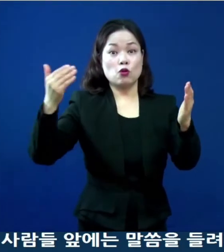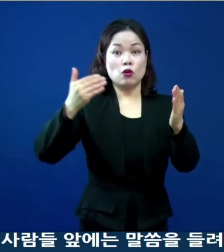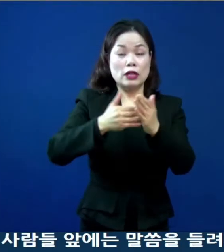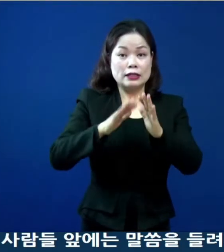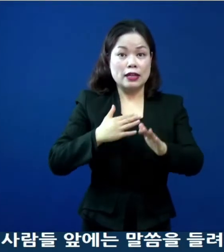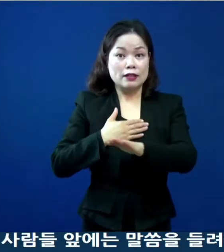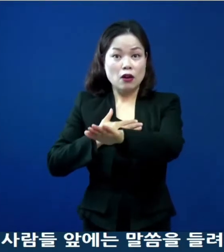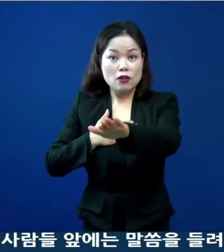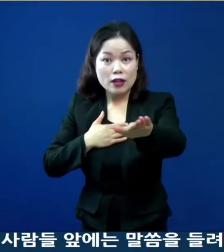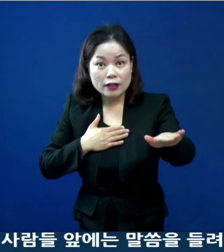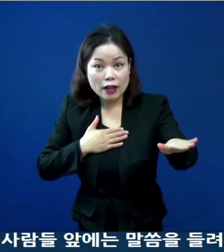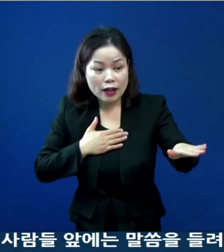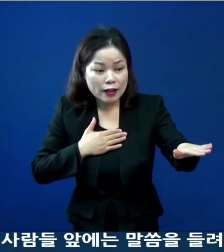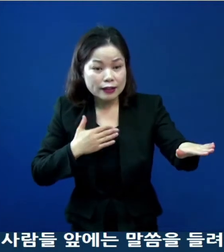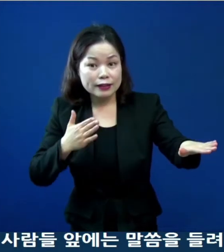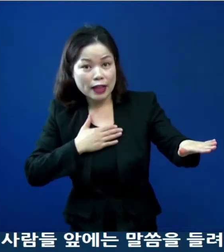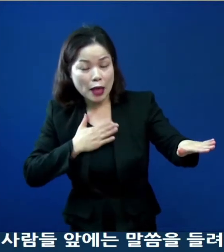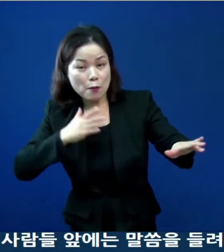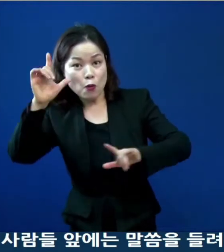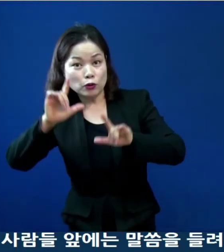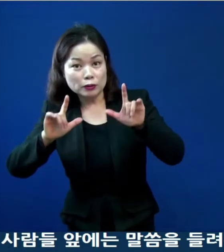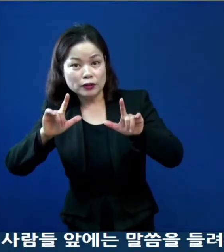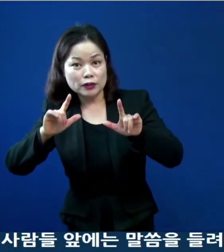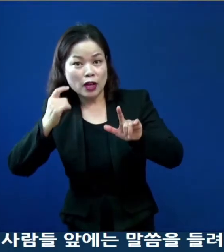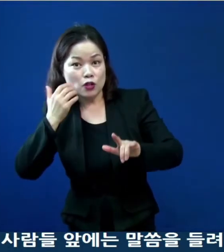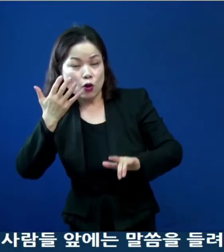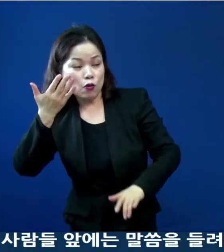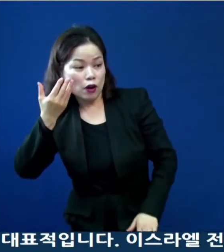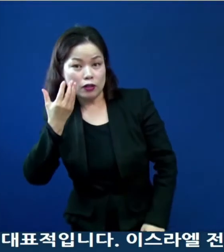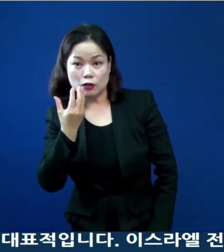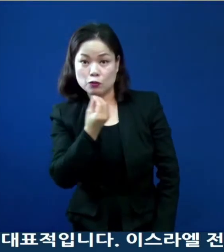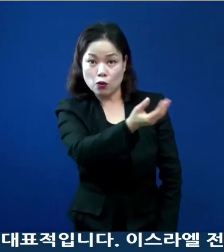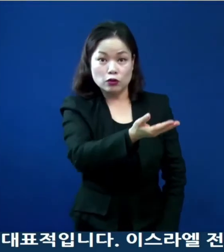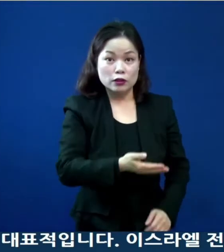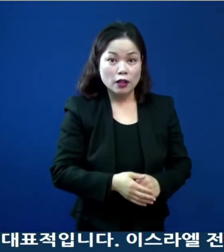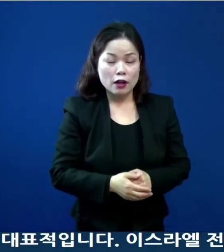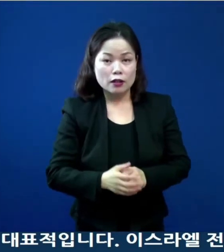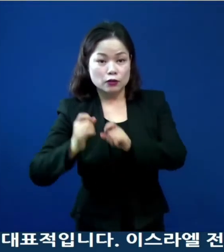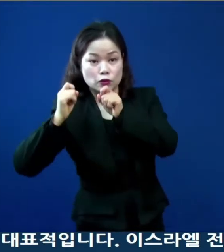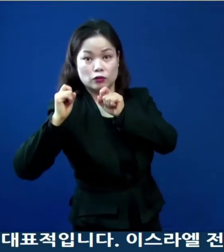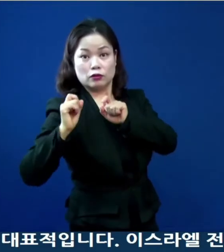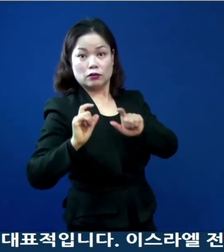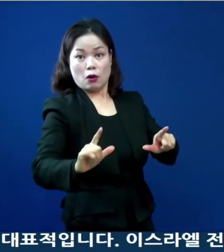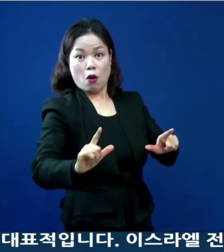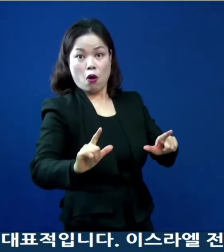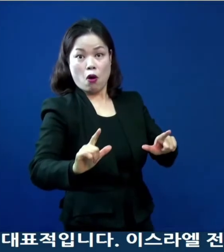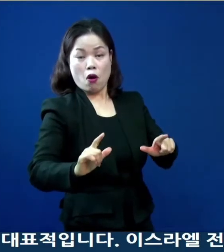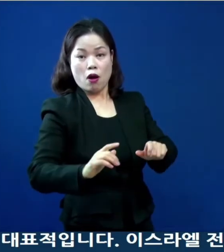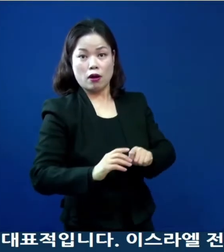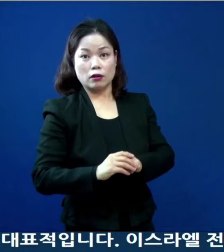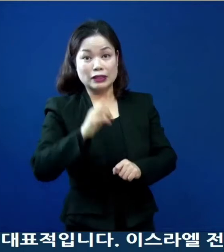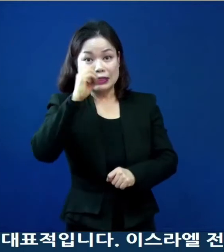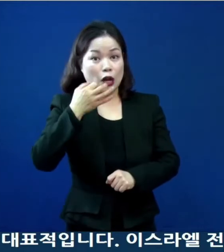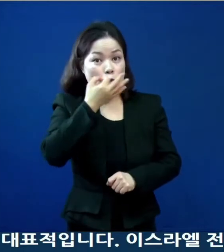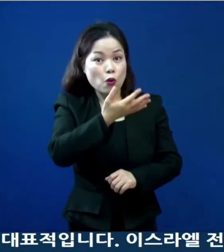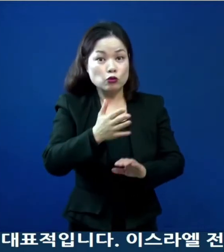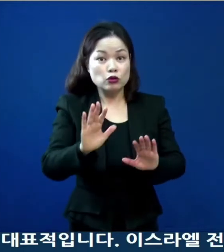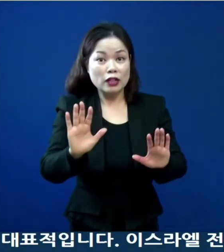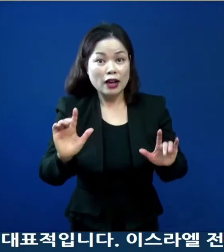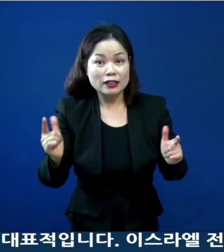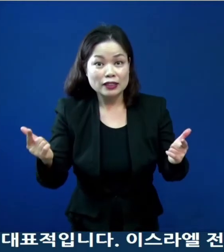이제부터 너희에게 내 모습, 영광을 보이리라, 그렇게 선포하신 거죠. 근데 그냥 보이신 게